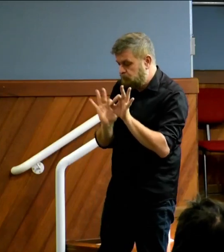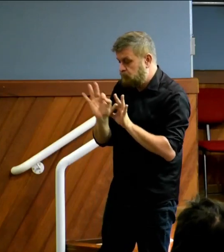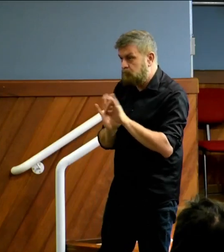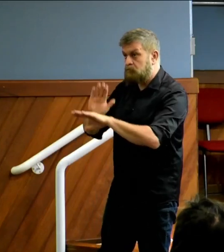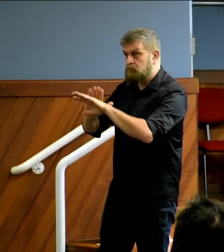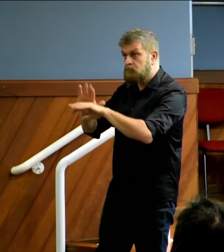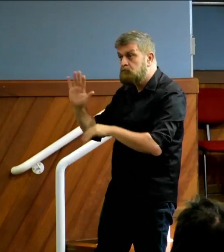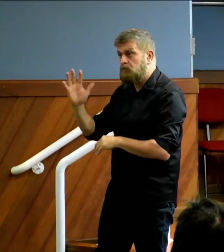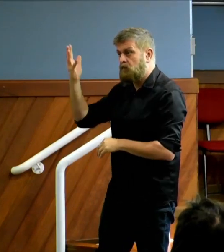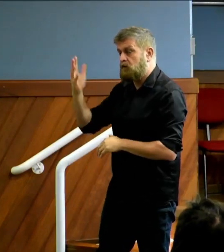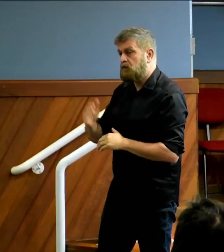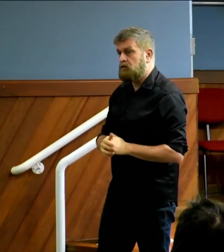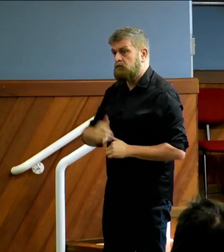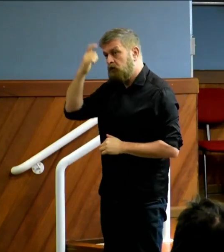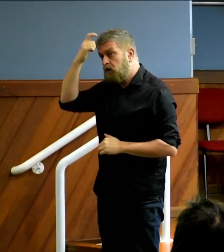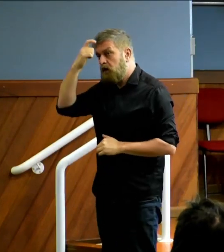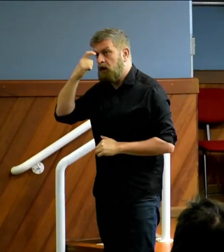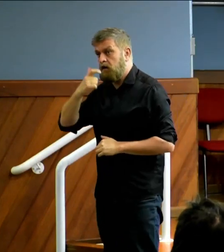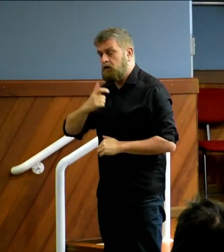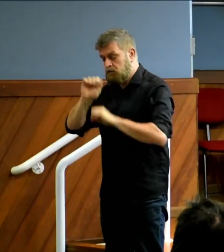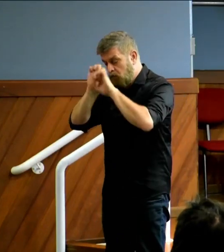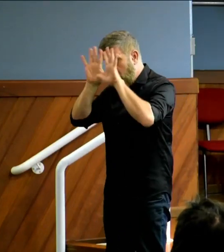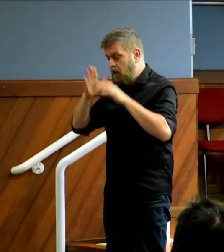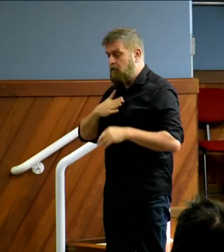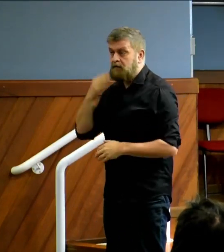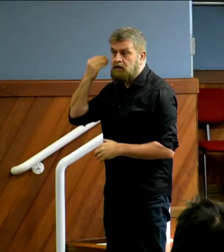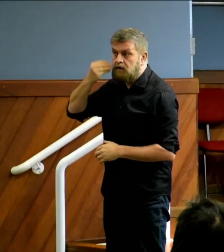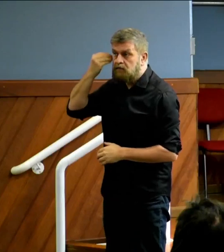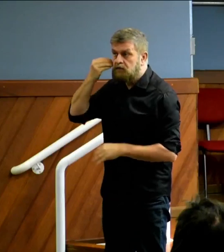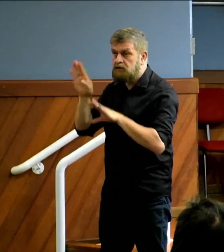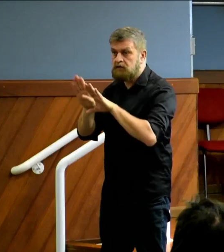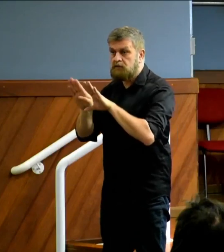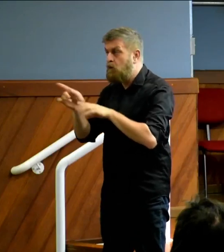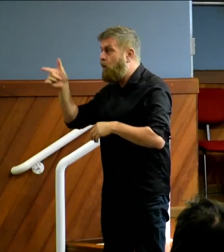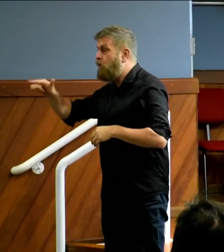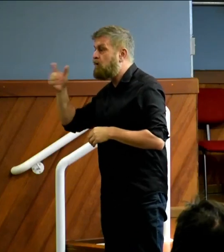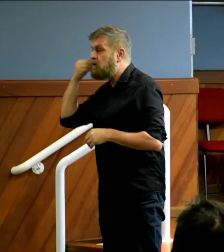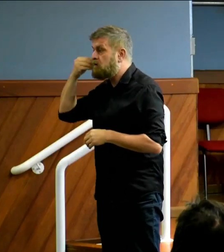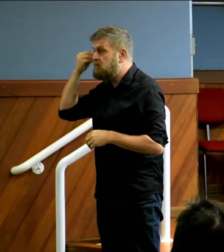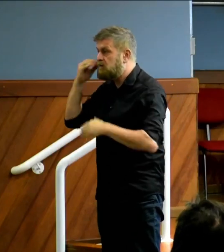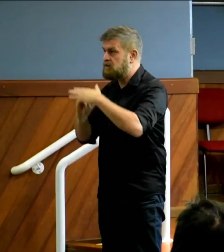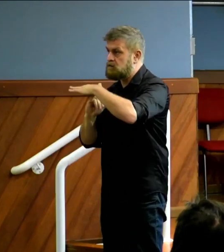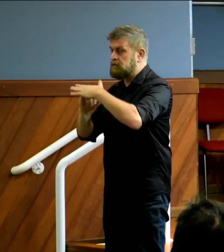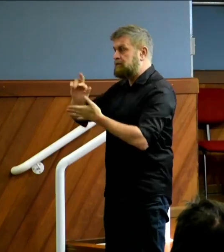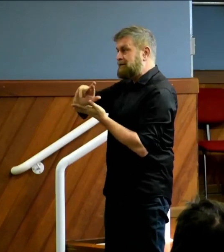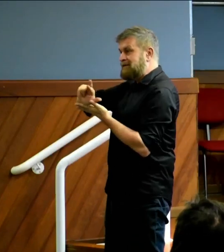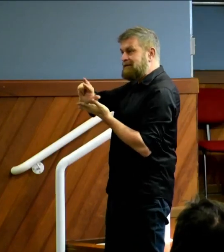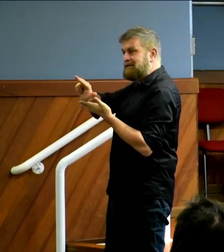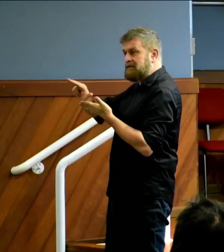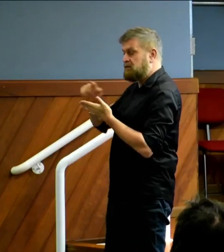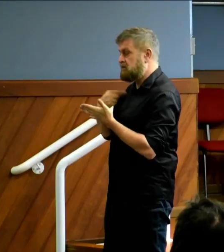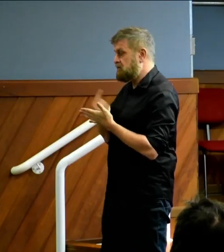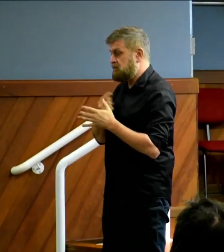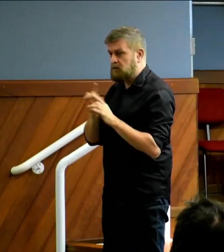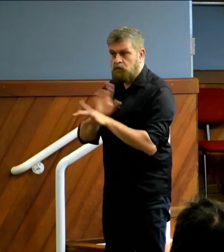que isso aconteça. Eu sou muito claro, pelo menos na nossa experiência e de outras que eu já vi em outras instituições, que é o seguinte, se a gente